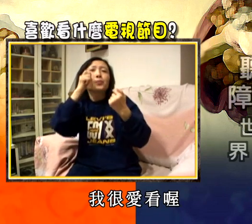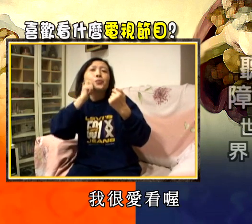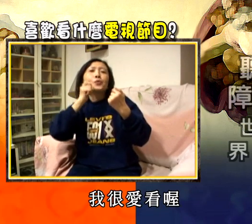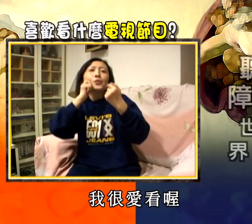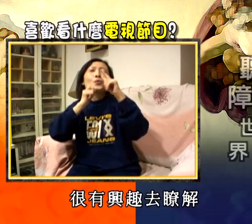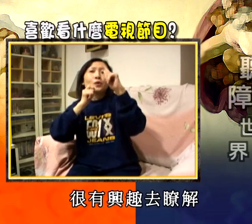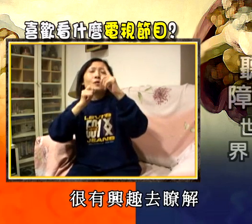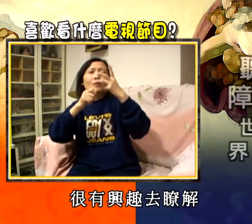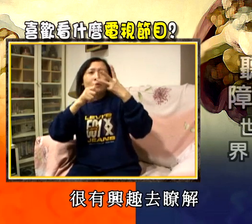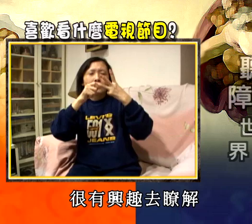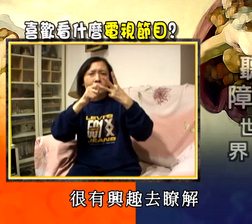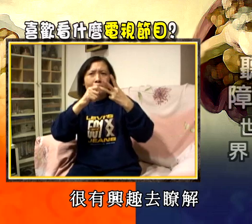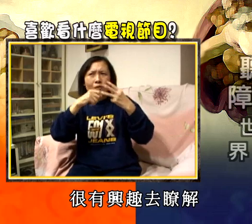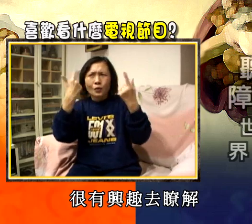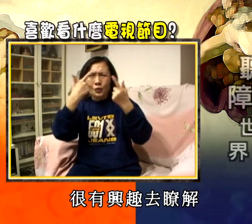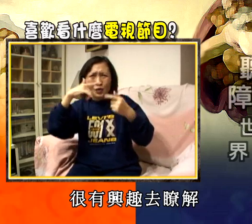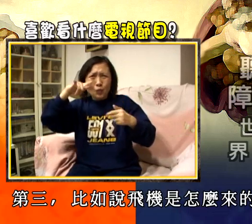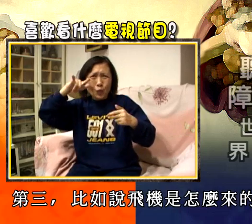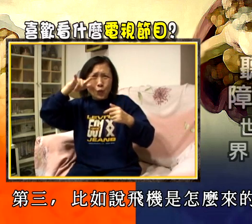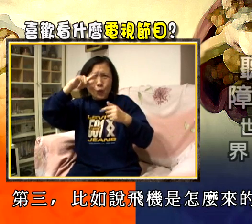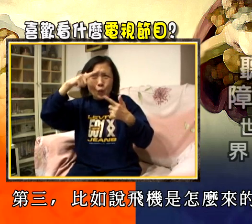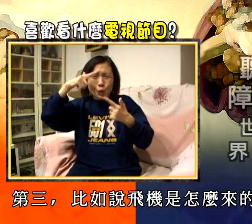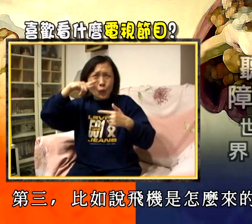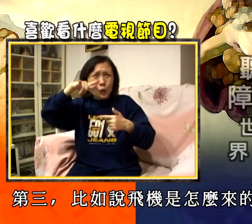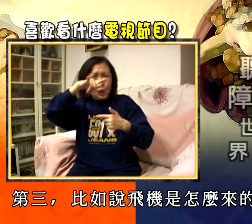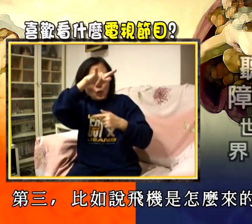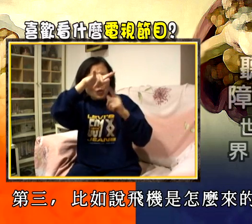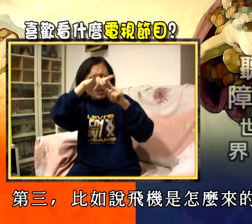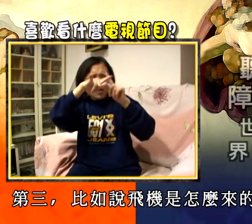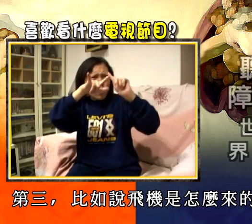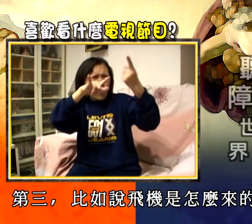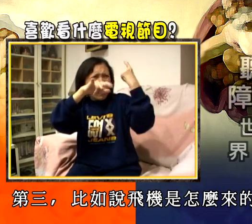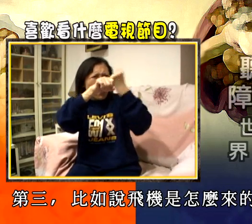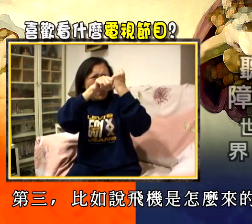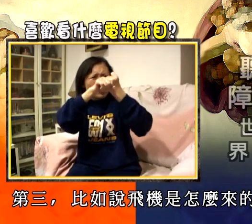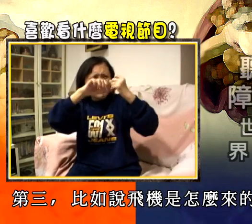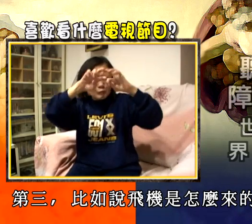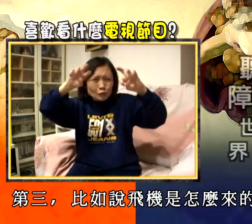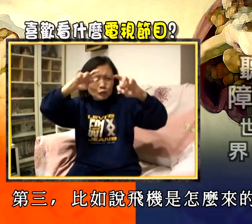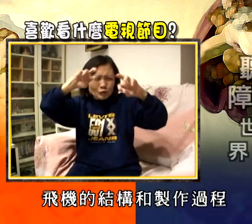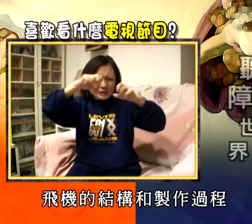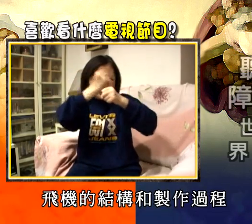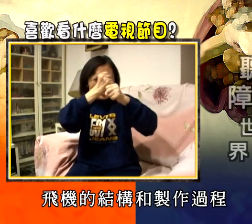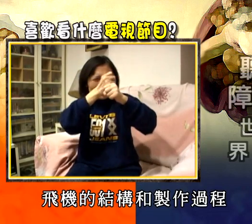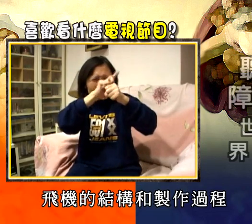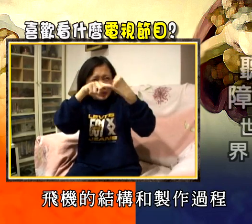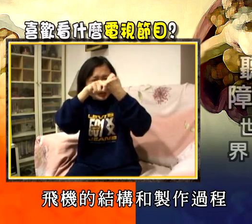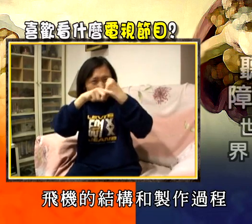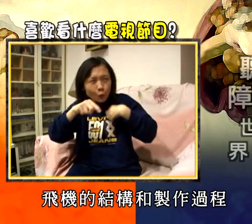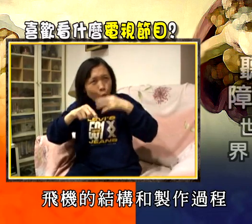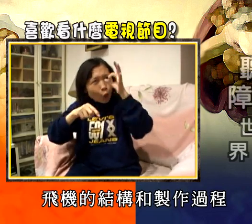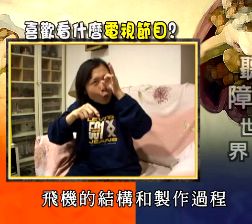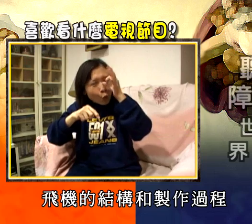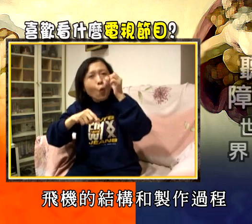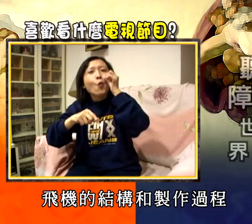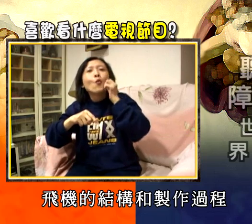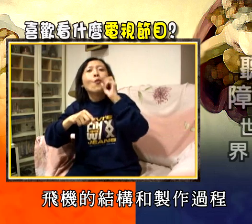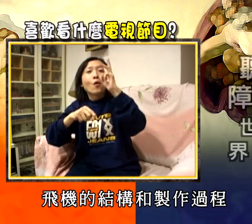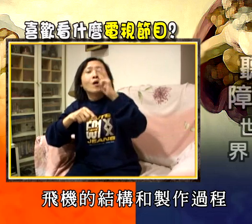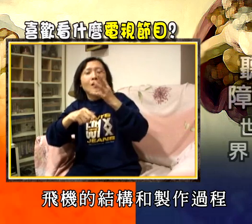很有兴趣去了解。第三，比如说飞机是怎么来的，飞机的结构和制作过程，我也